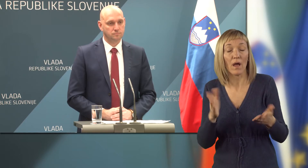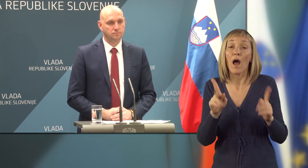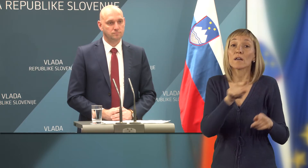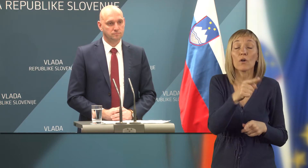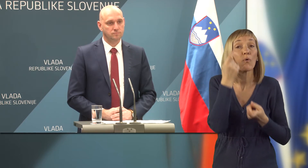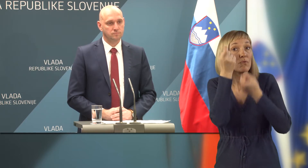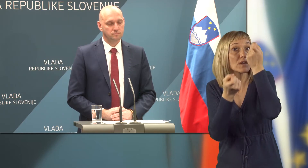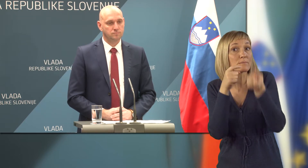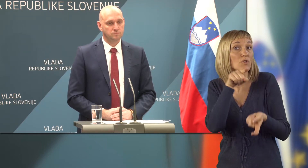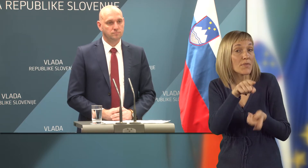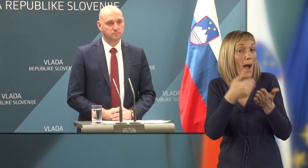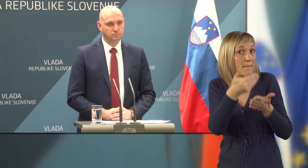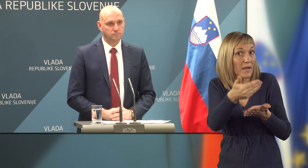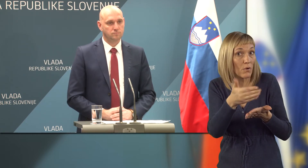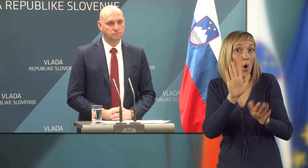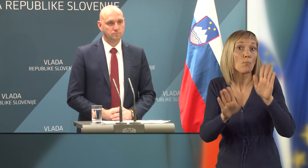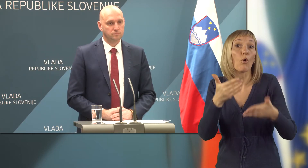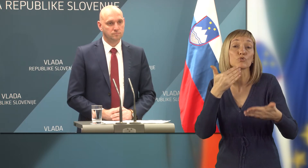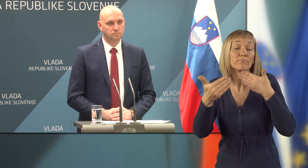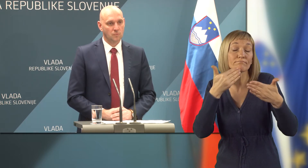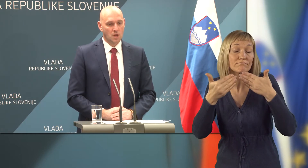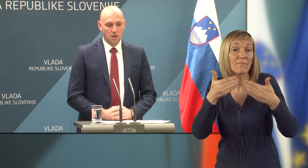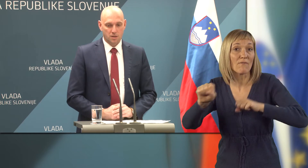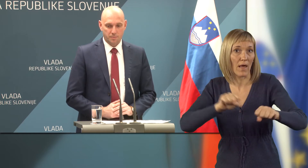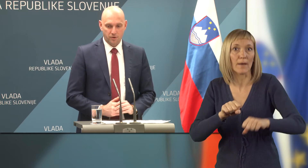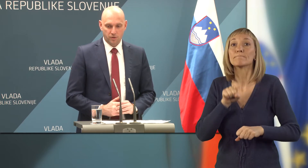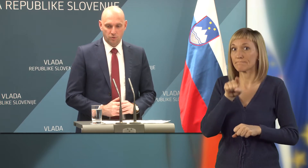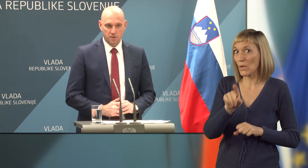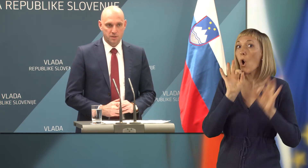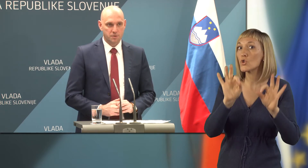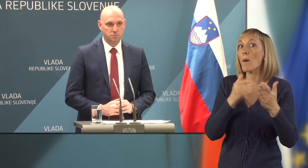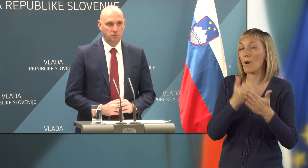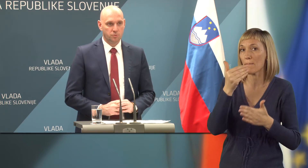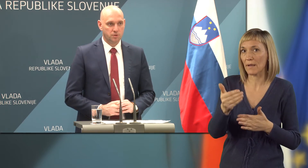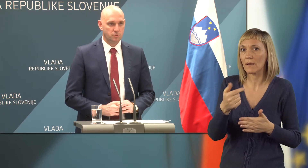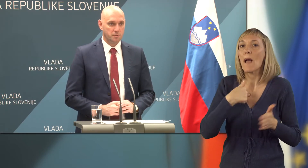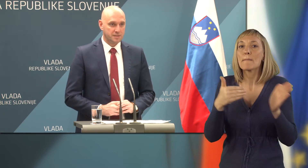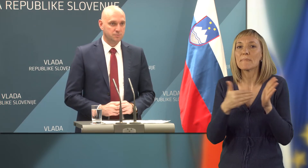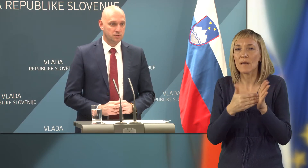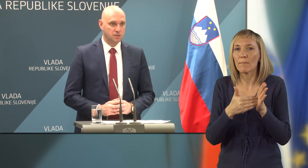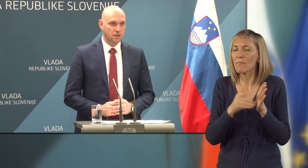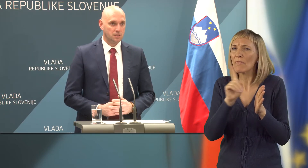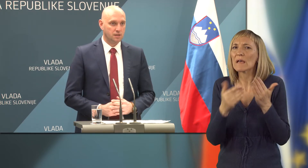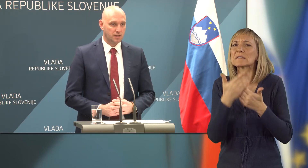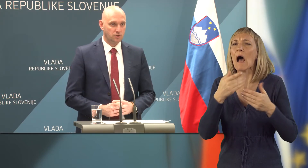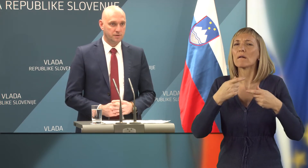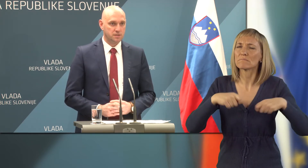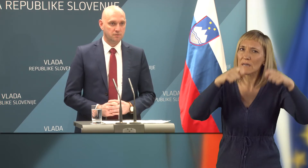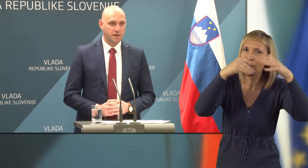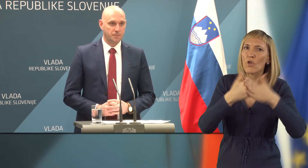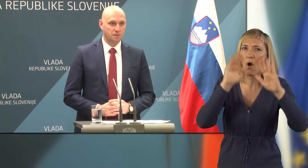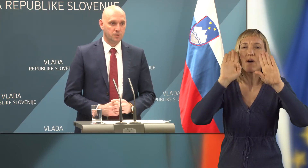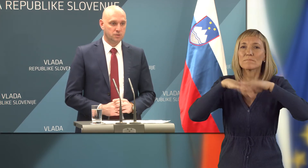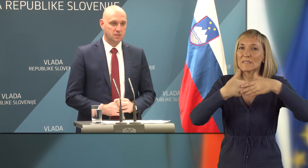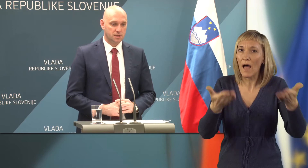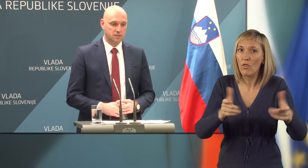Kako ocenjujete ta predlog? Ste se na vladi o tem morda že kaj pogovarjali? Ja, ta predlog je dober, namreč mi to potrebujemo ne samo za gradnjo novih